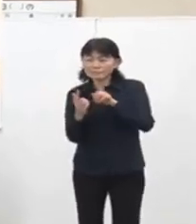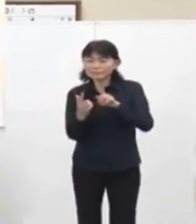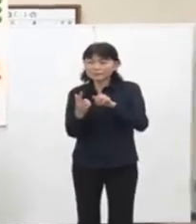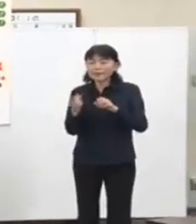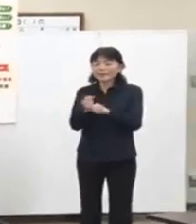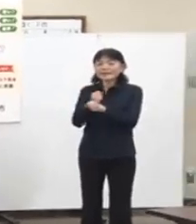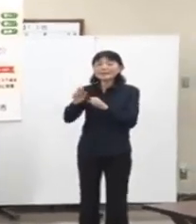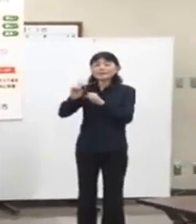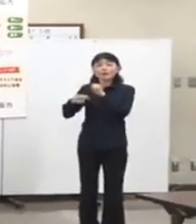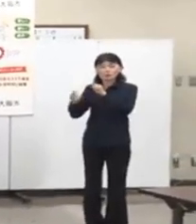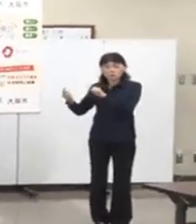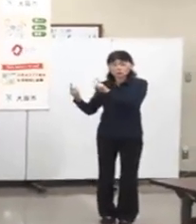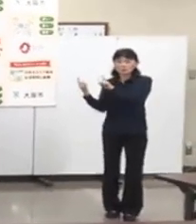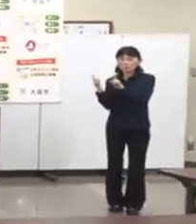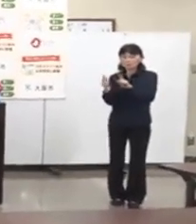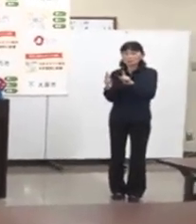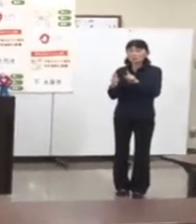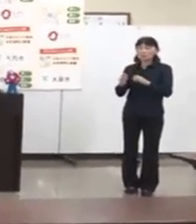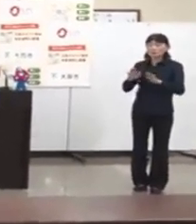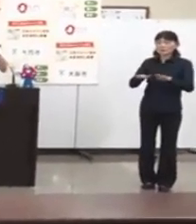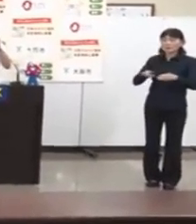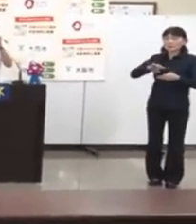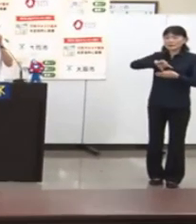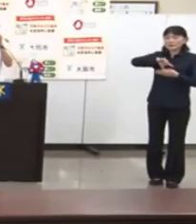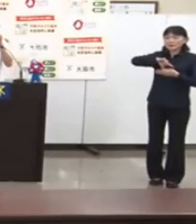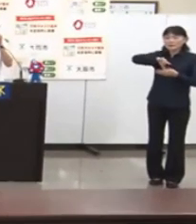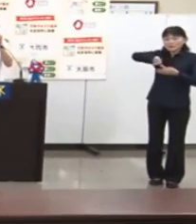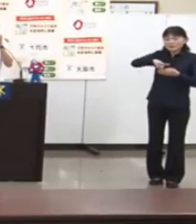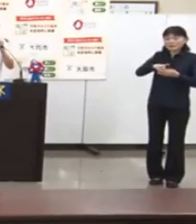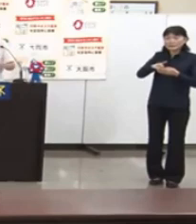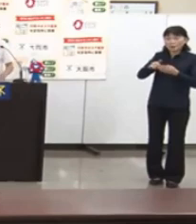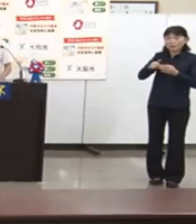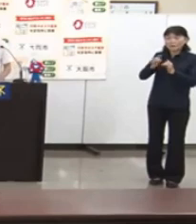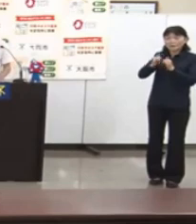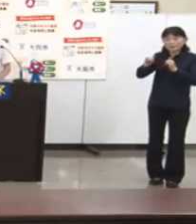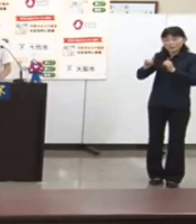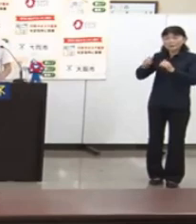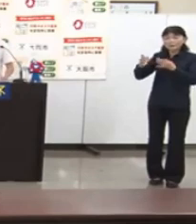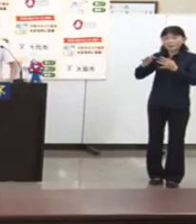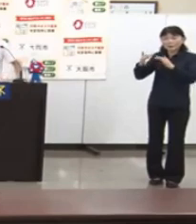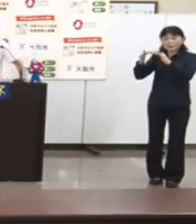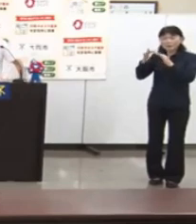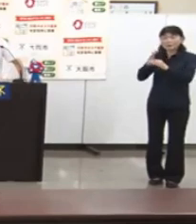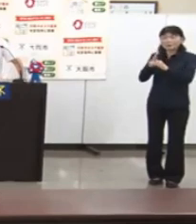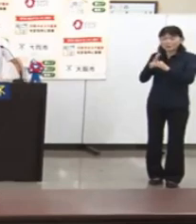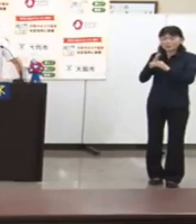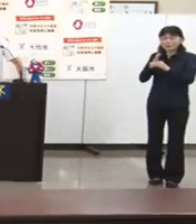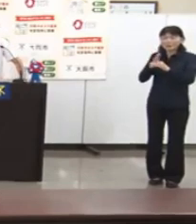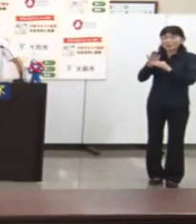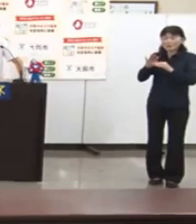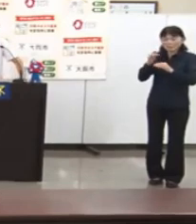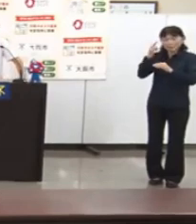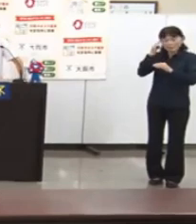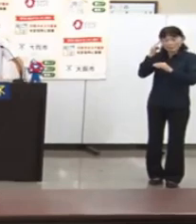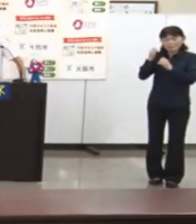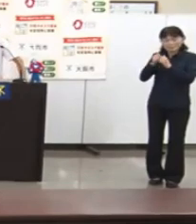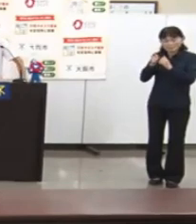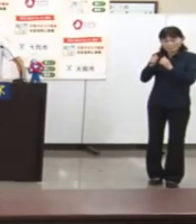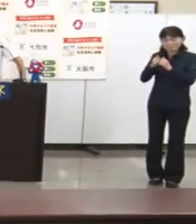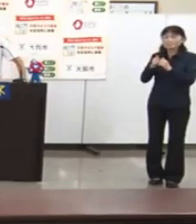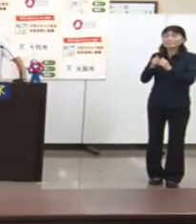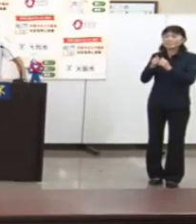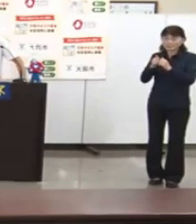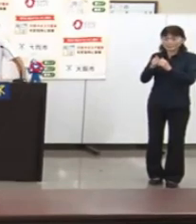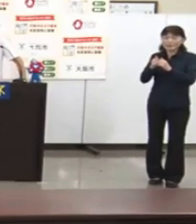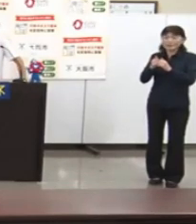建設局でございます。現在地域の方とですね、まあ、いろいろ議論させていただきながらですね、ちょっと検討しているところでございまして、今